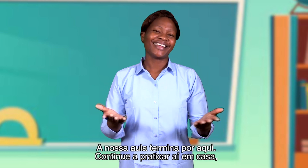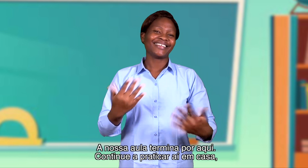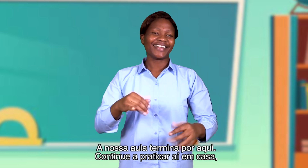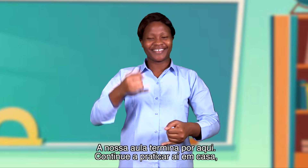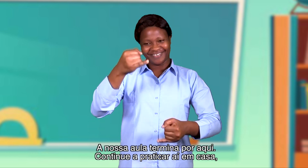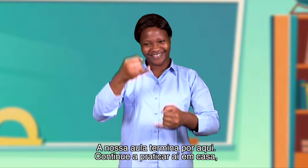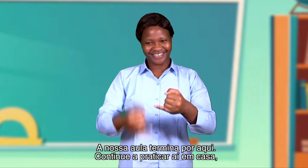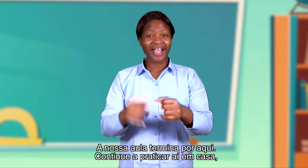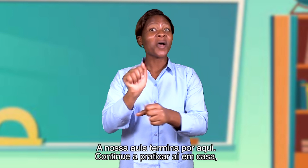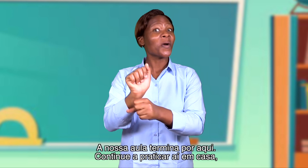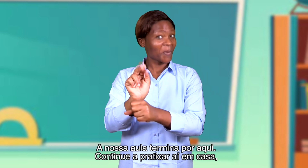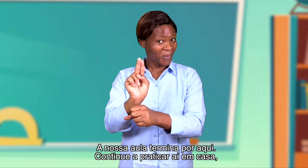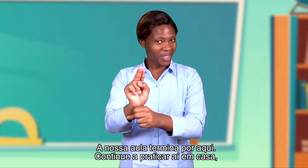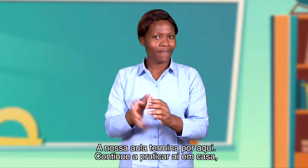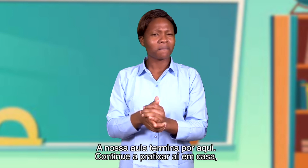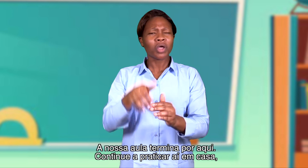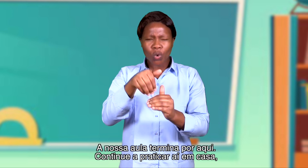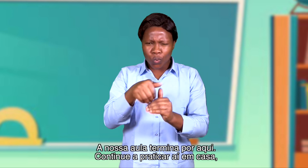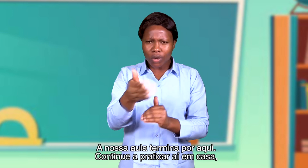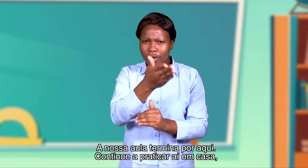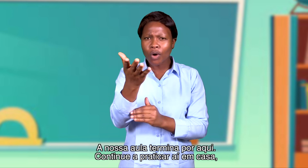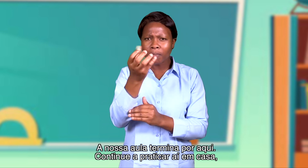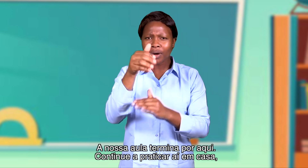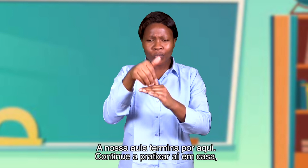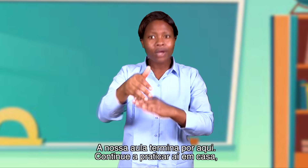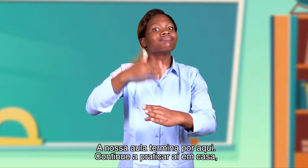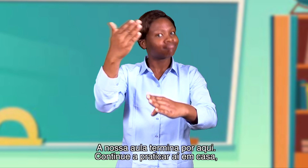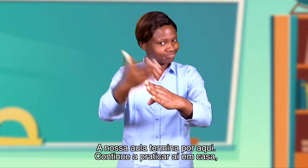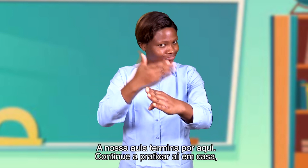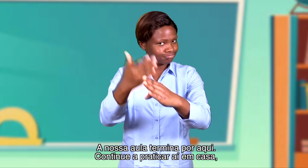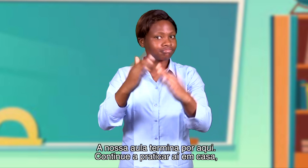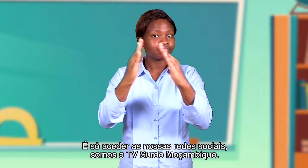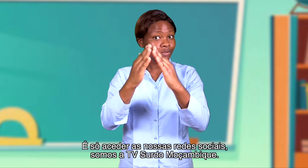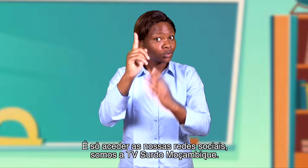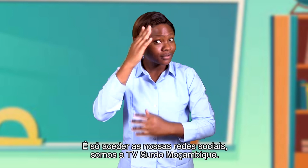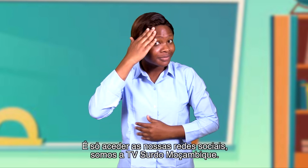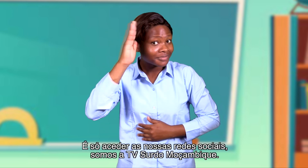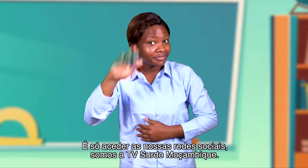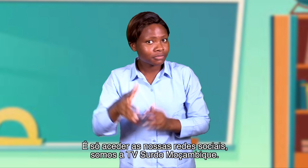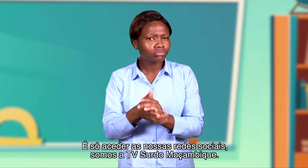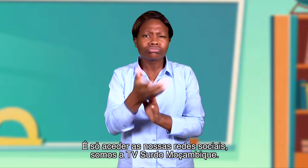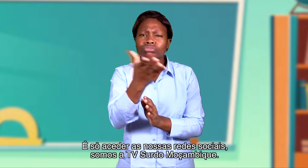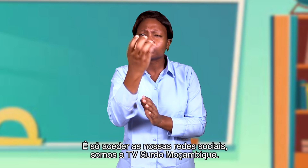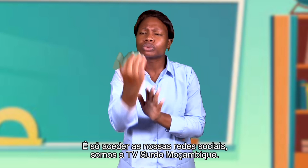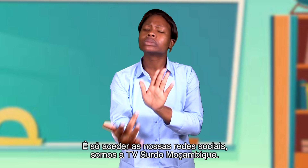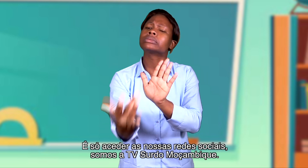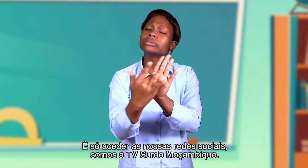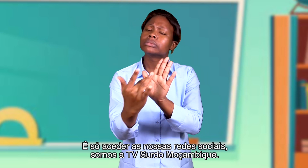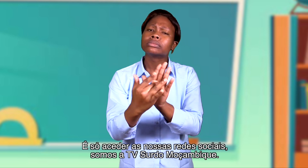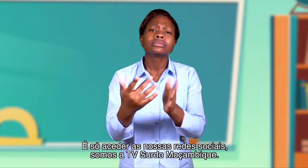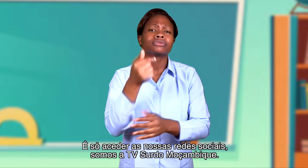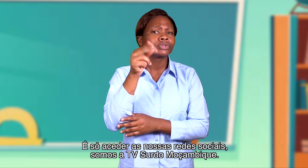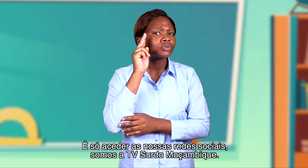A nossa aula termina por aqui. Continue a praticar aí em casa. É só aceder às nossas redes sociais. Somos a TV